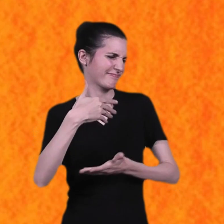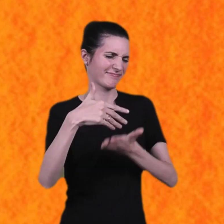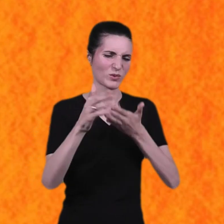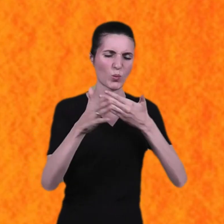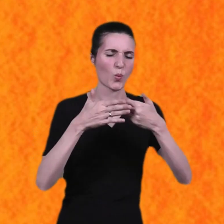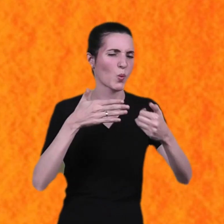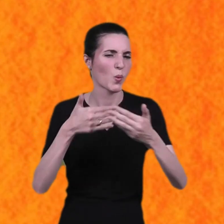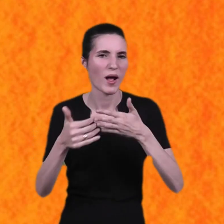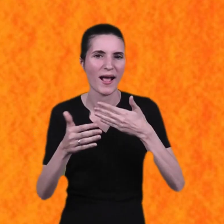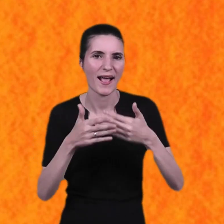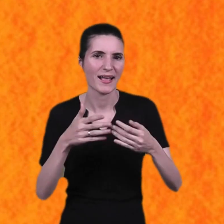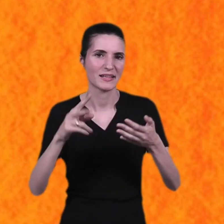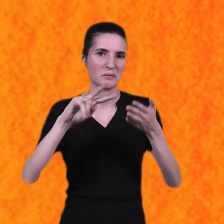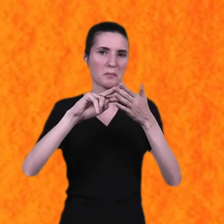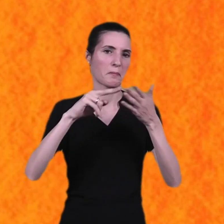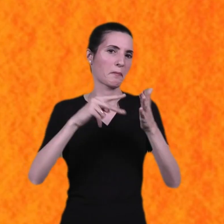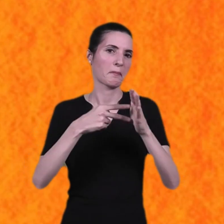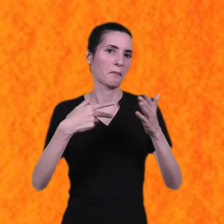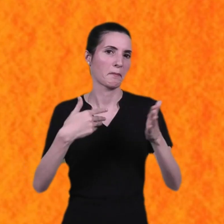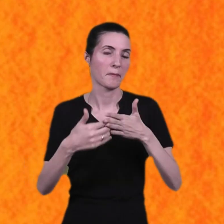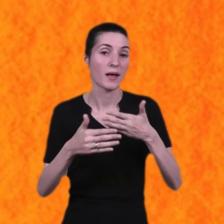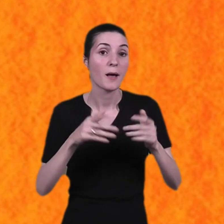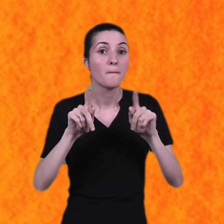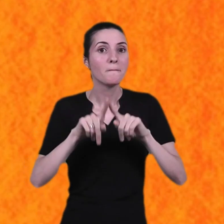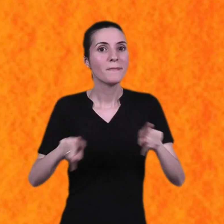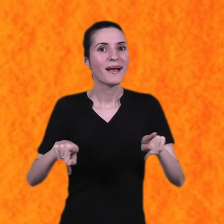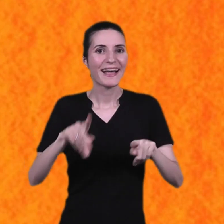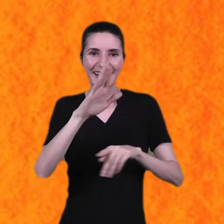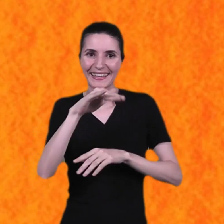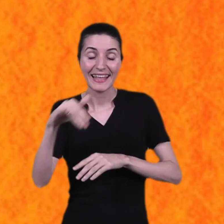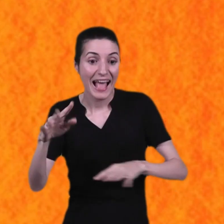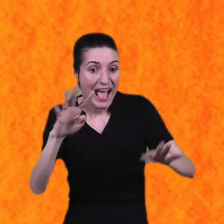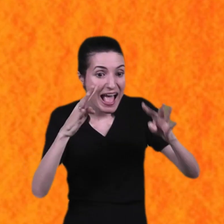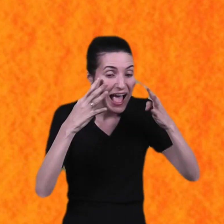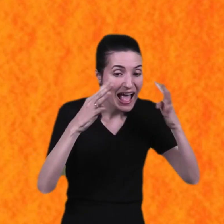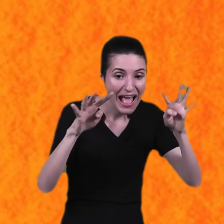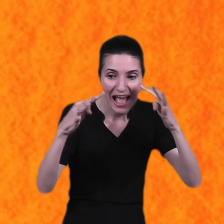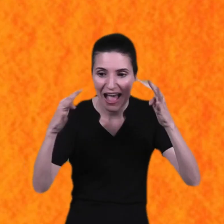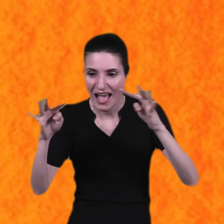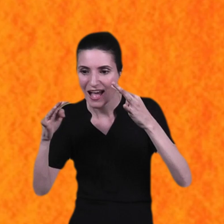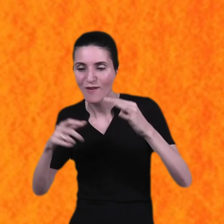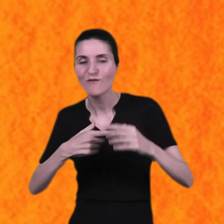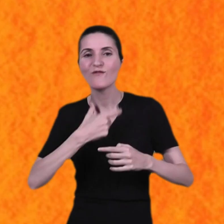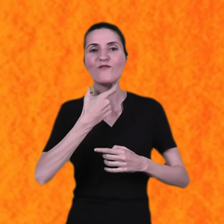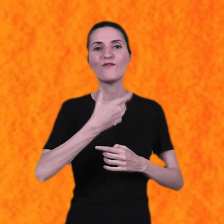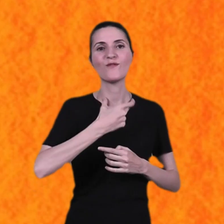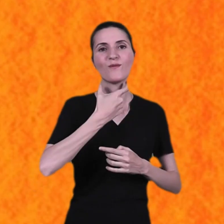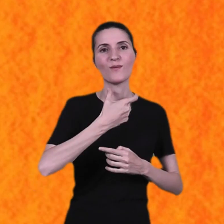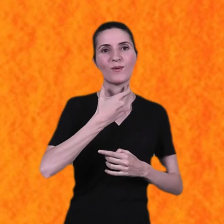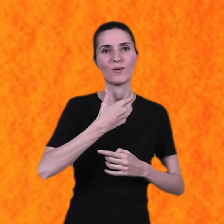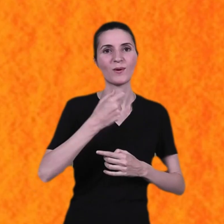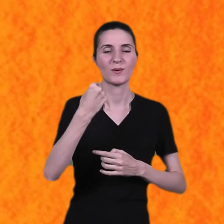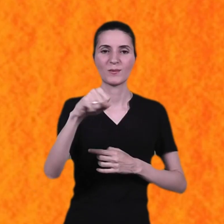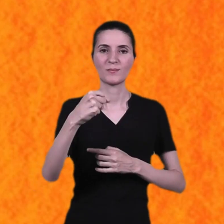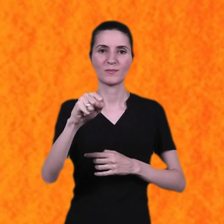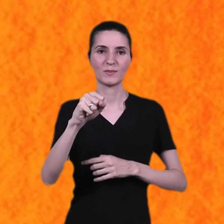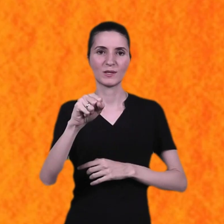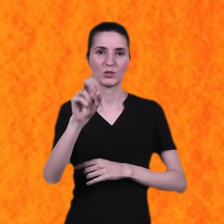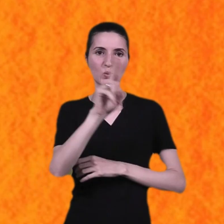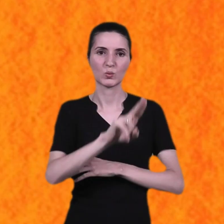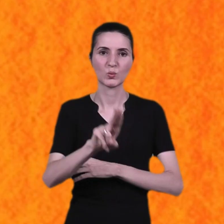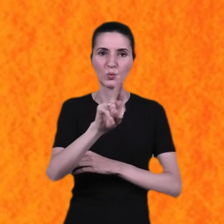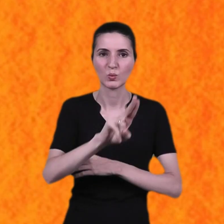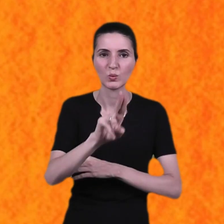das coisas, seja insignificante, vai chamar muito mais atenção o tom de voz que se